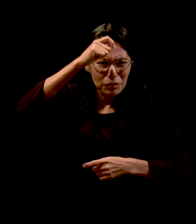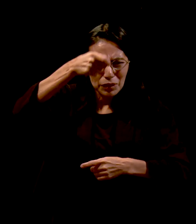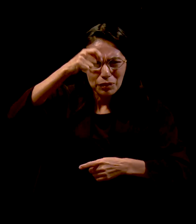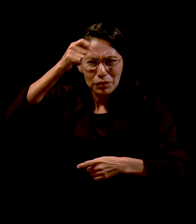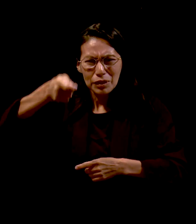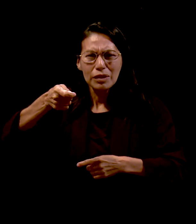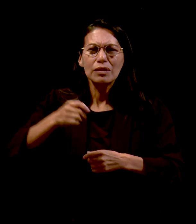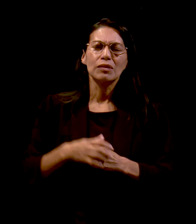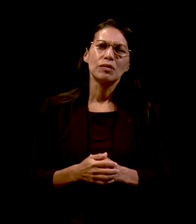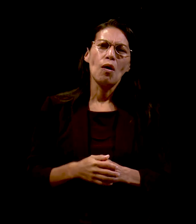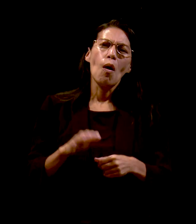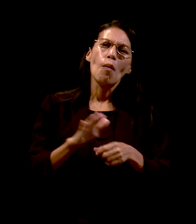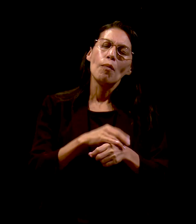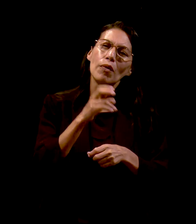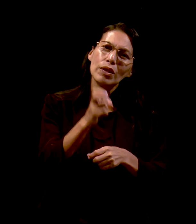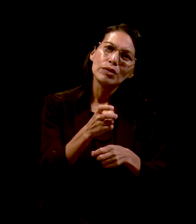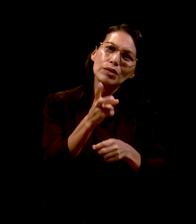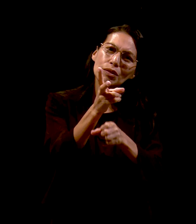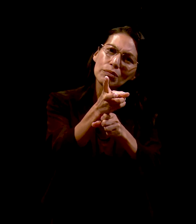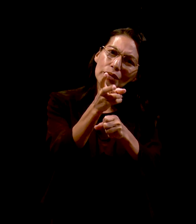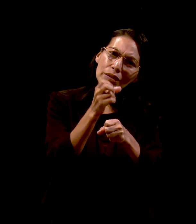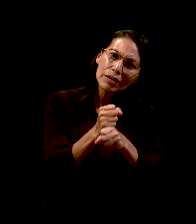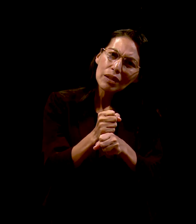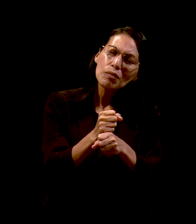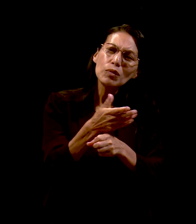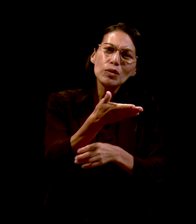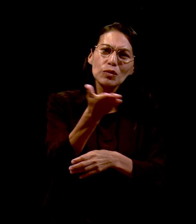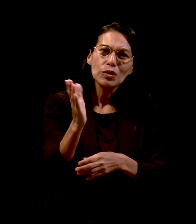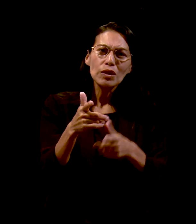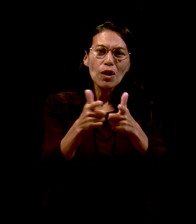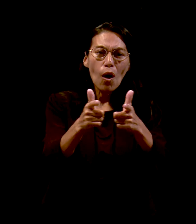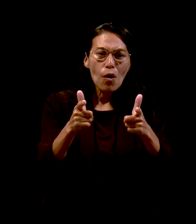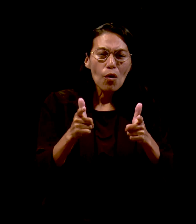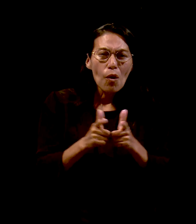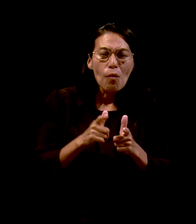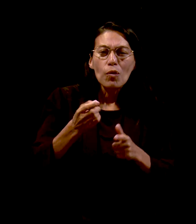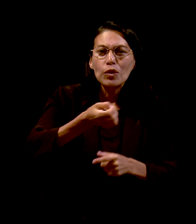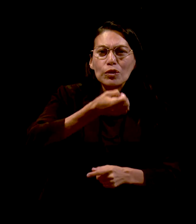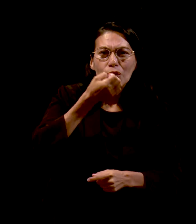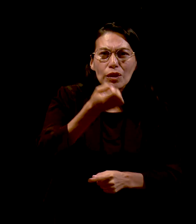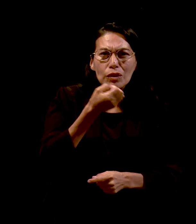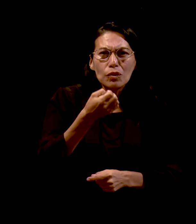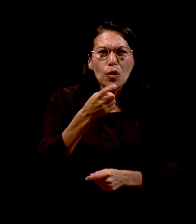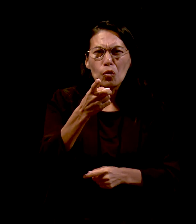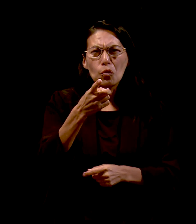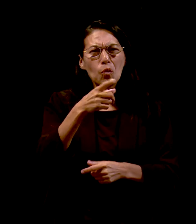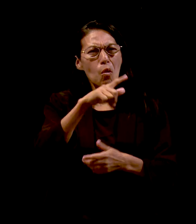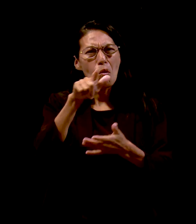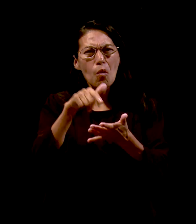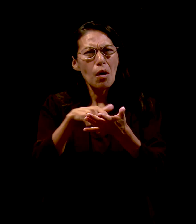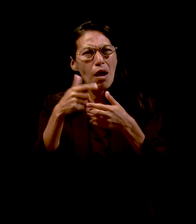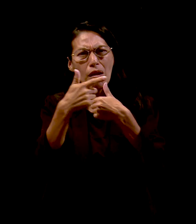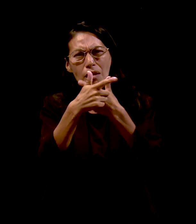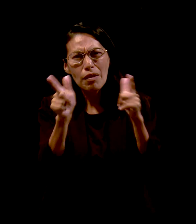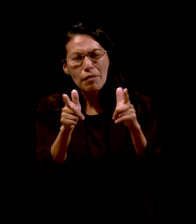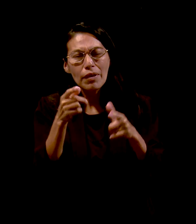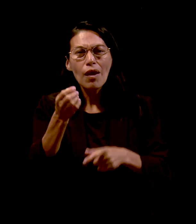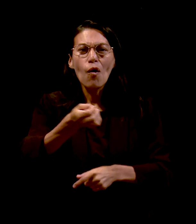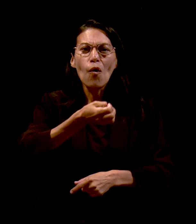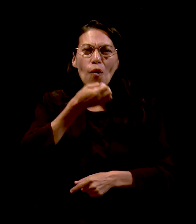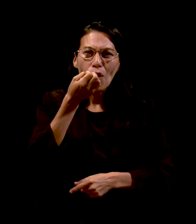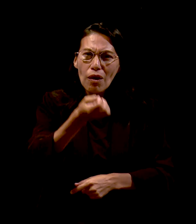eso les invitamos a formar grupos de oración donde quiera que estés para que juntos podamos orar